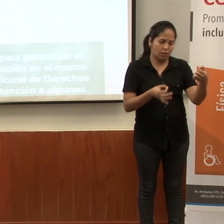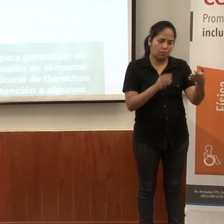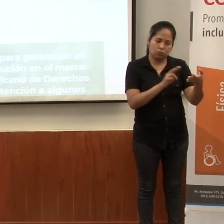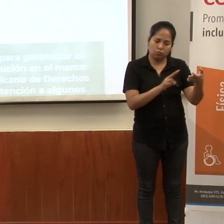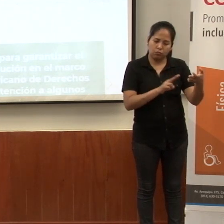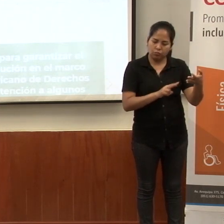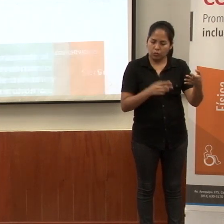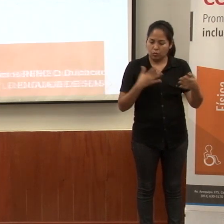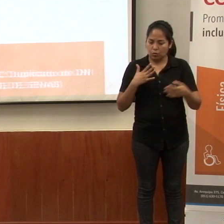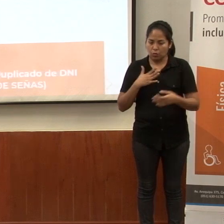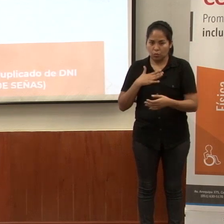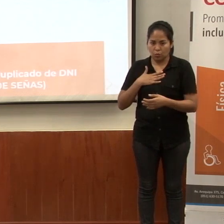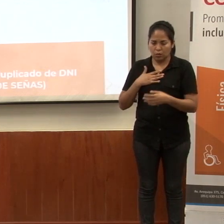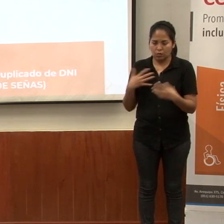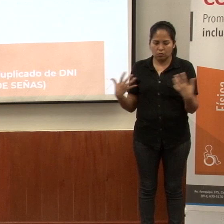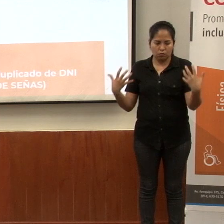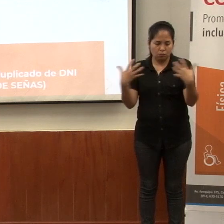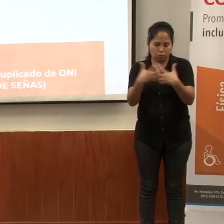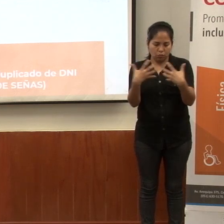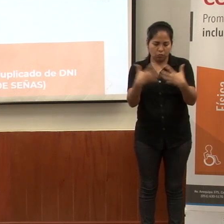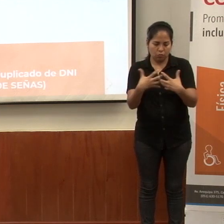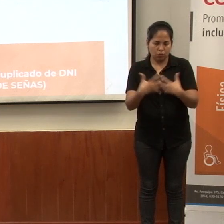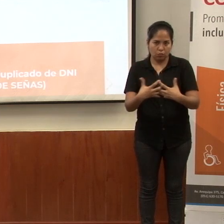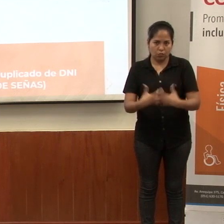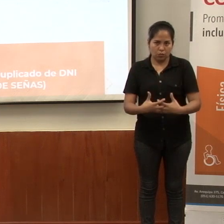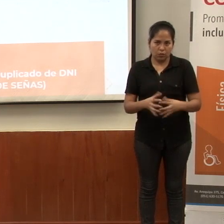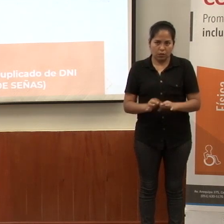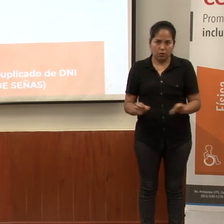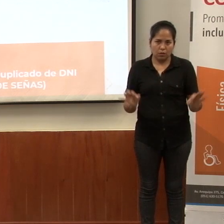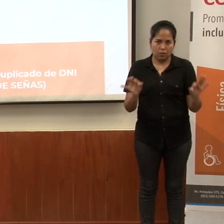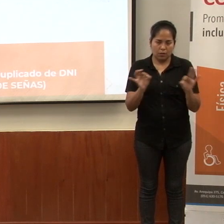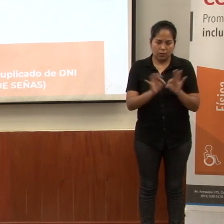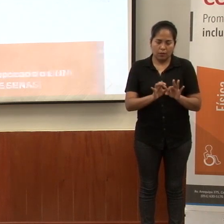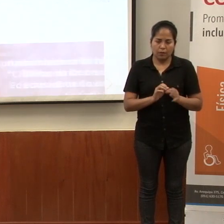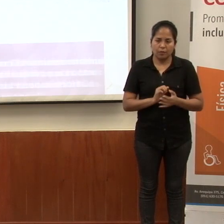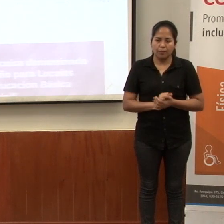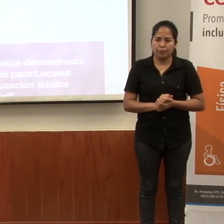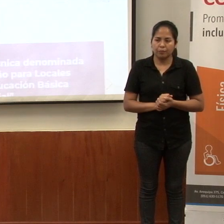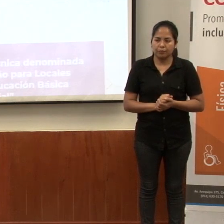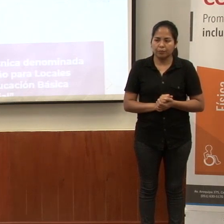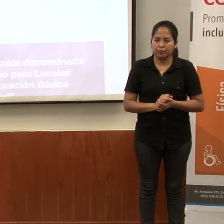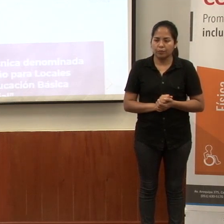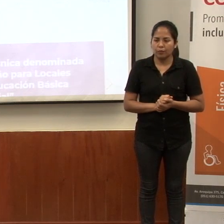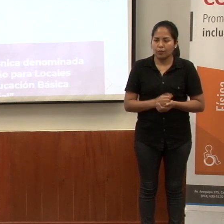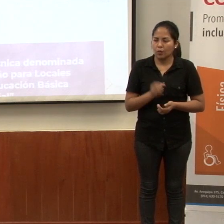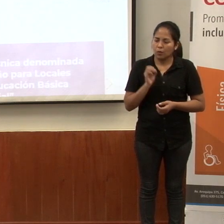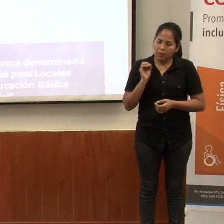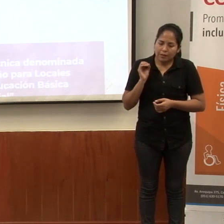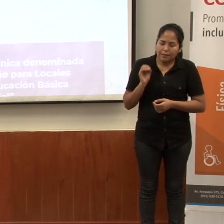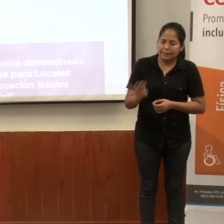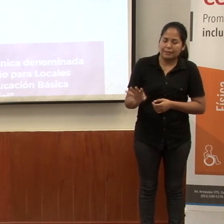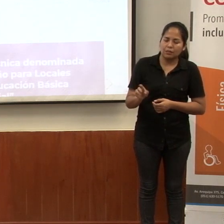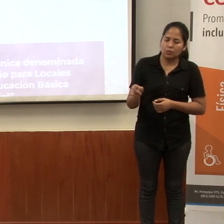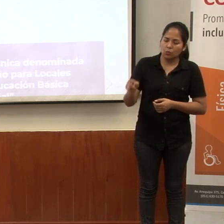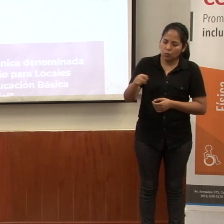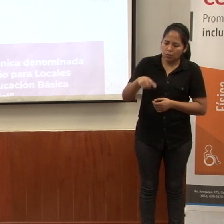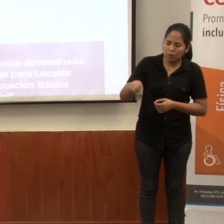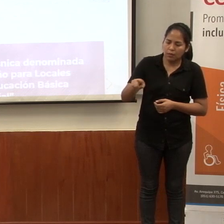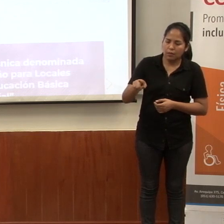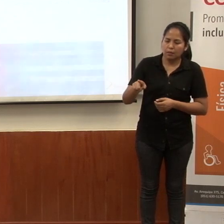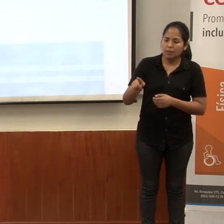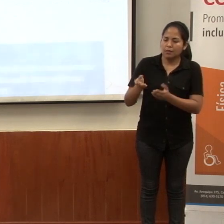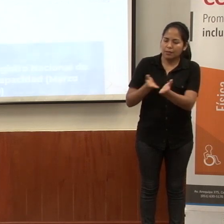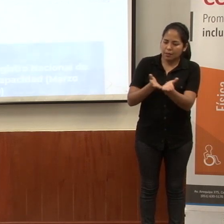tenemos nosotros, para hacer uno único que nos sirva a los dos. Entonces, yo les he dicho, Ustedes son servicios de